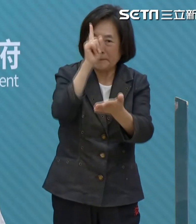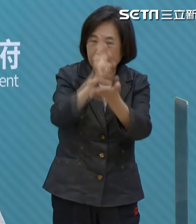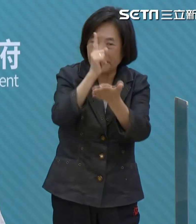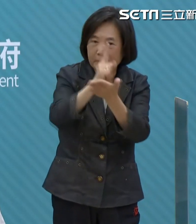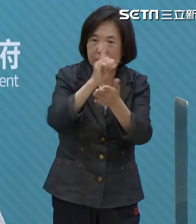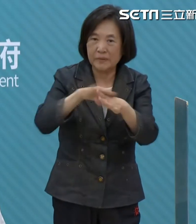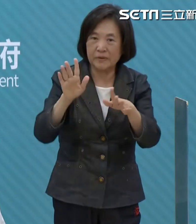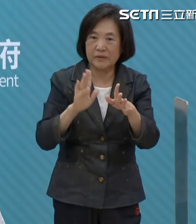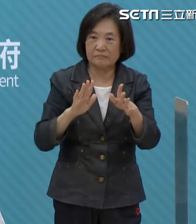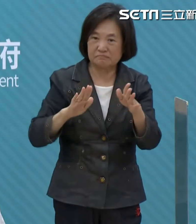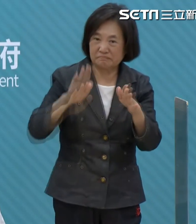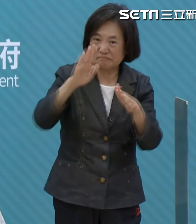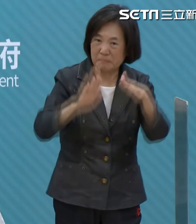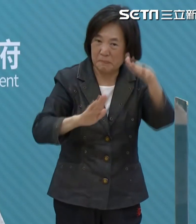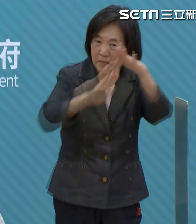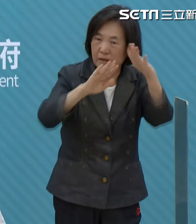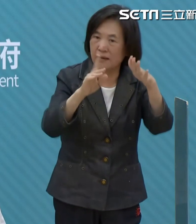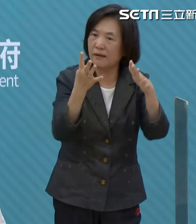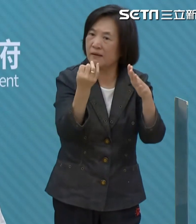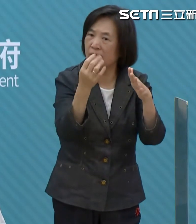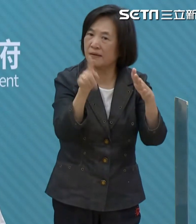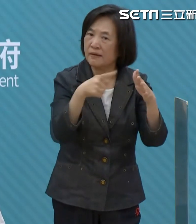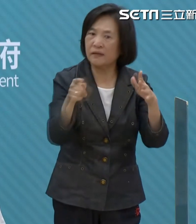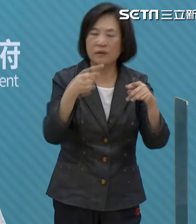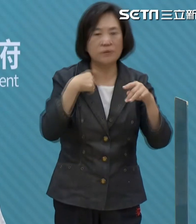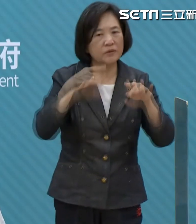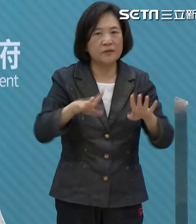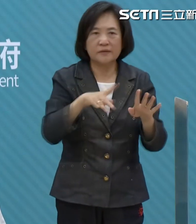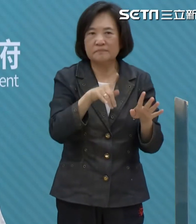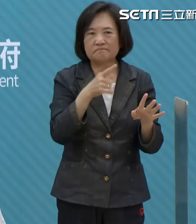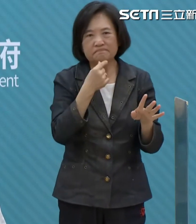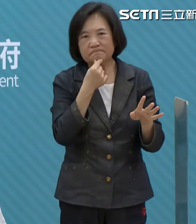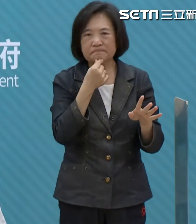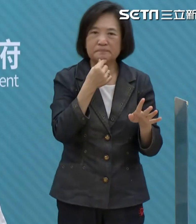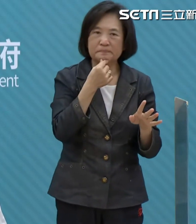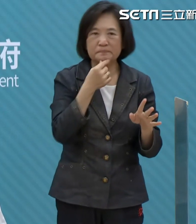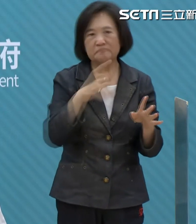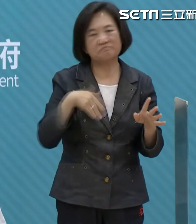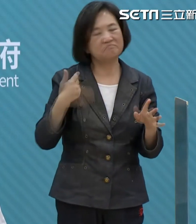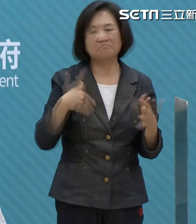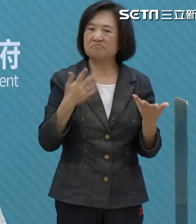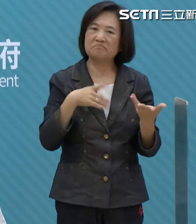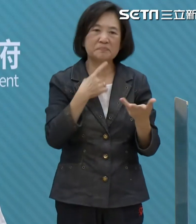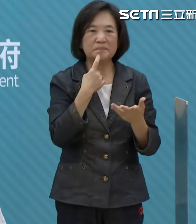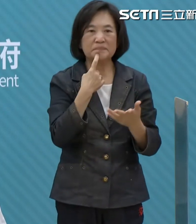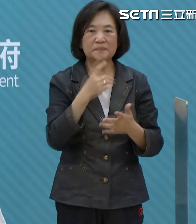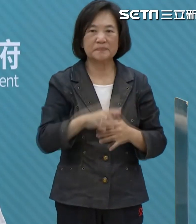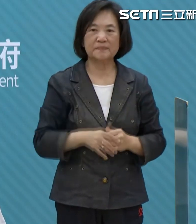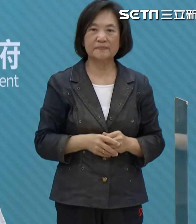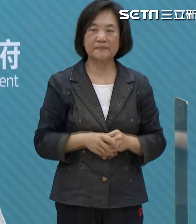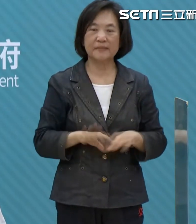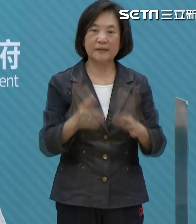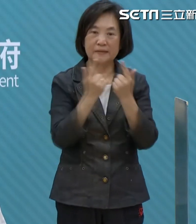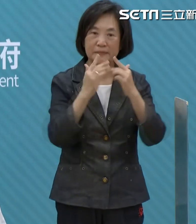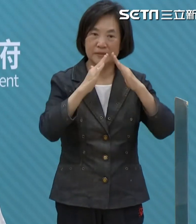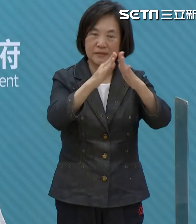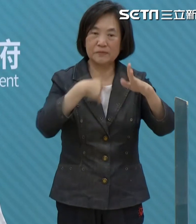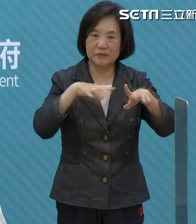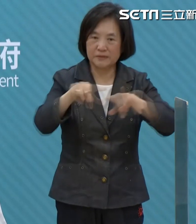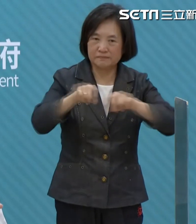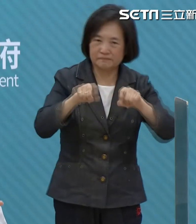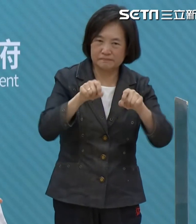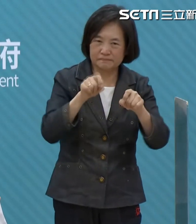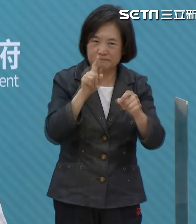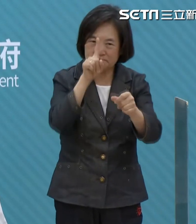顶是每日会新增确诊多少，现在很难预测。不过，作为在台北市的战略上，你知道，我们的目标就